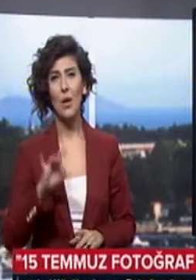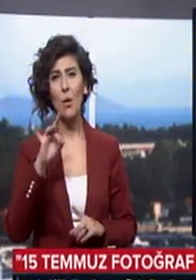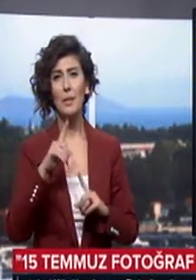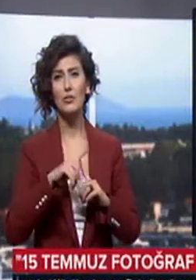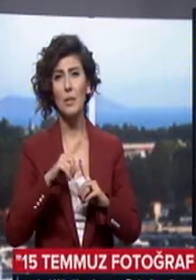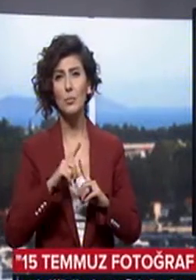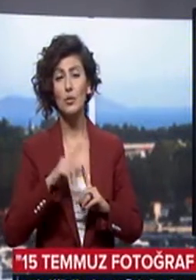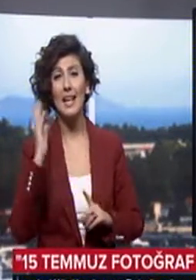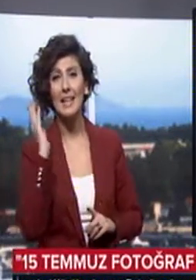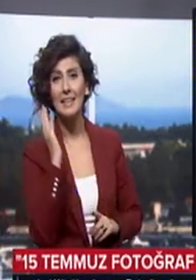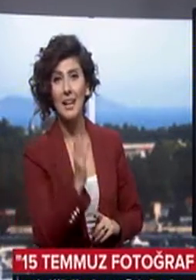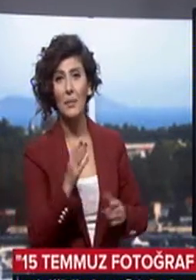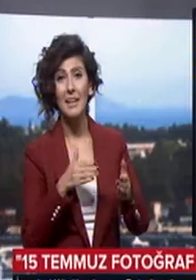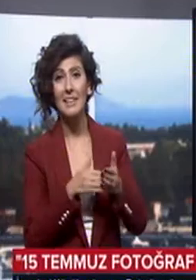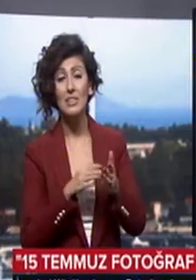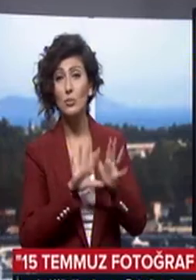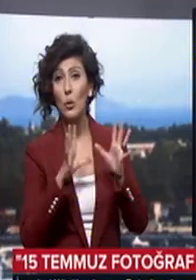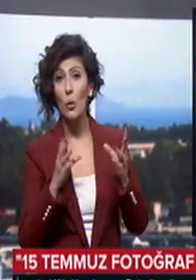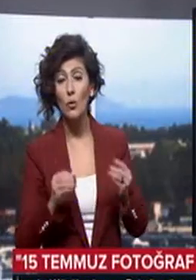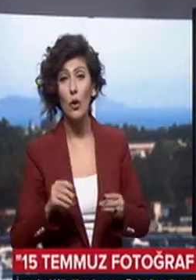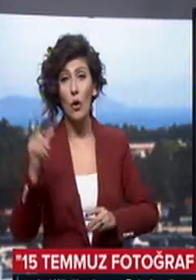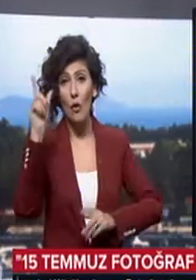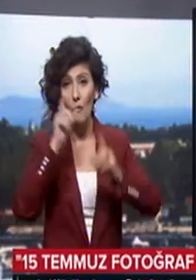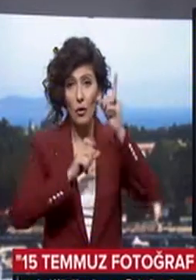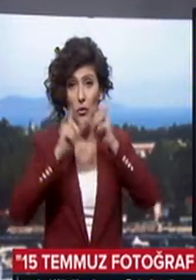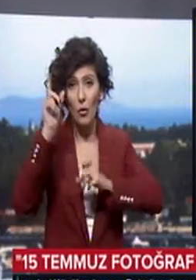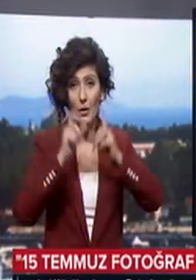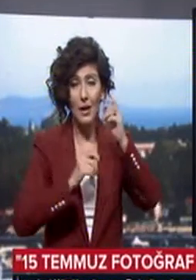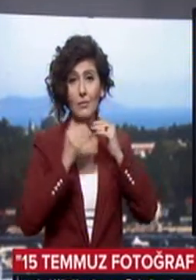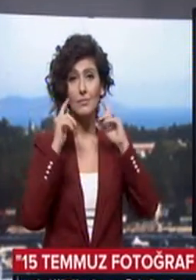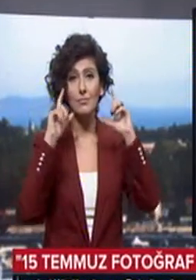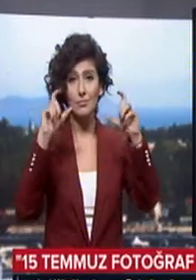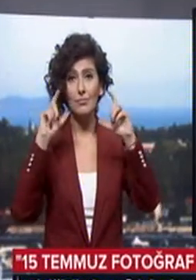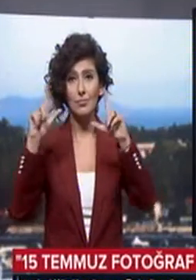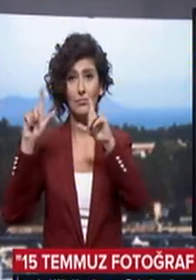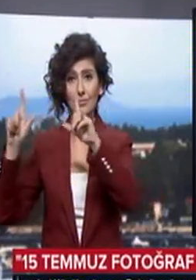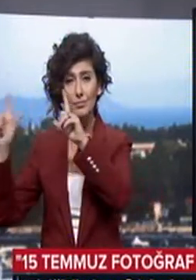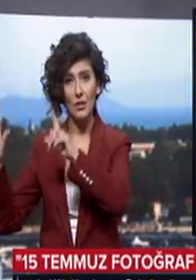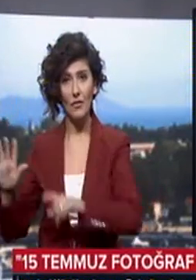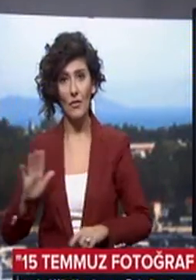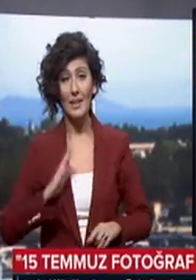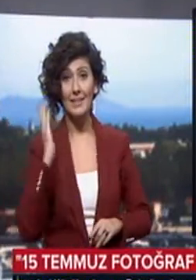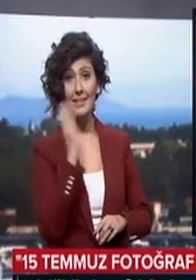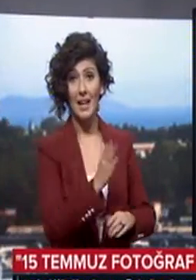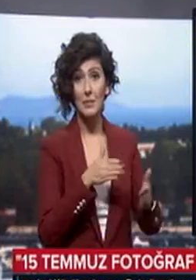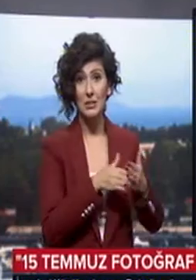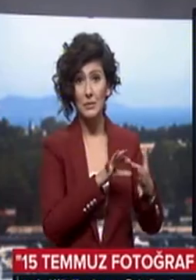...15 Temmuz darbe girişiminde yaşananlar fotoğraf kareleriyle yansıtıldı. Darbe girişimine ilişkin İstanbul'da